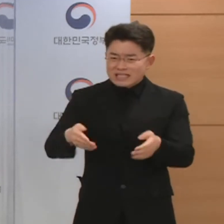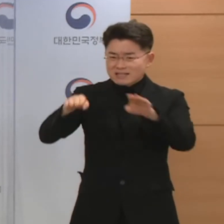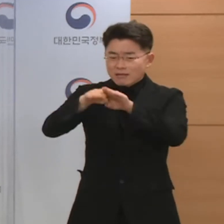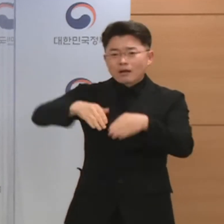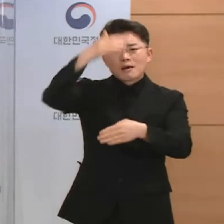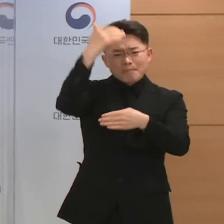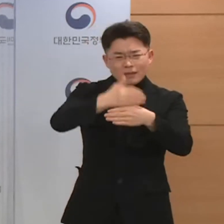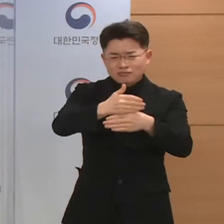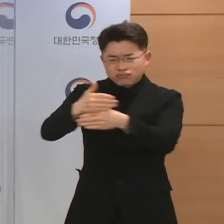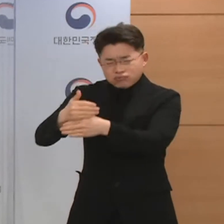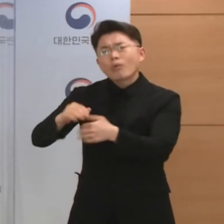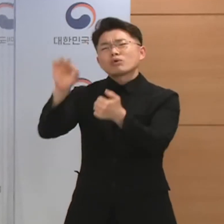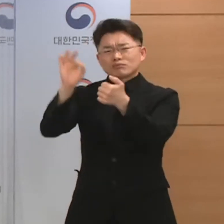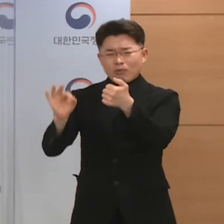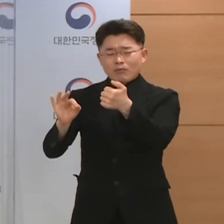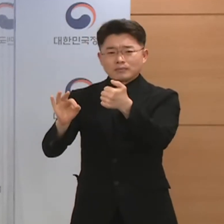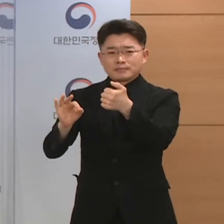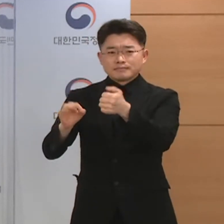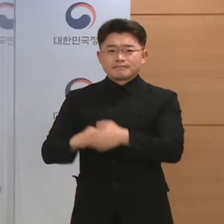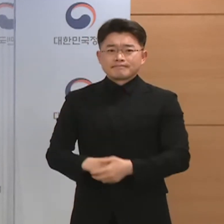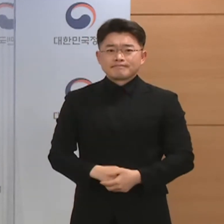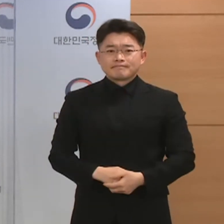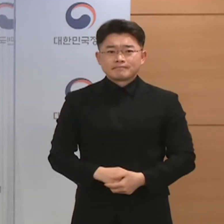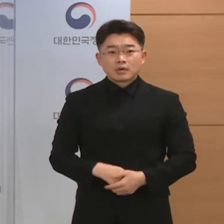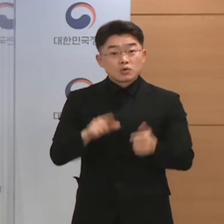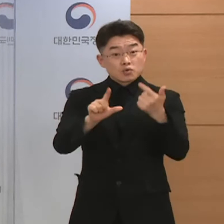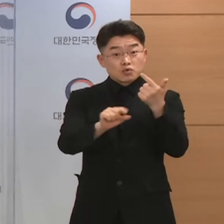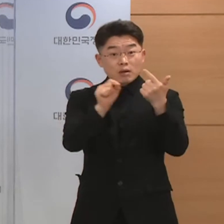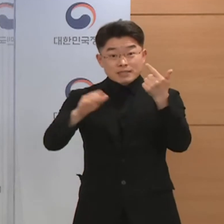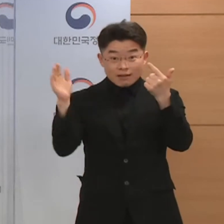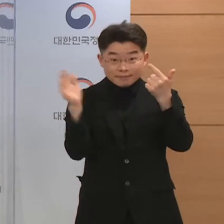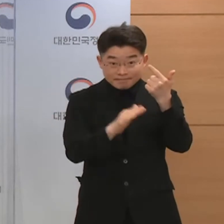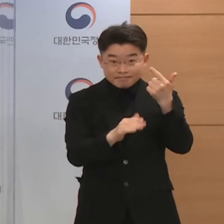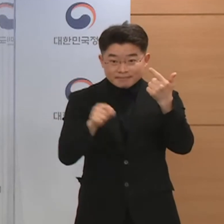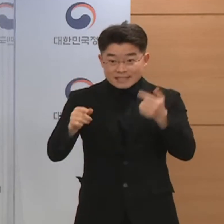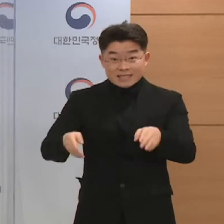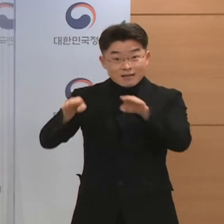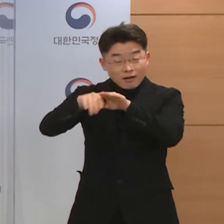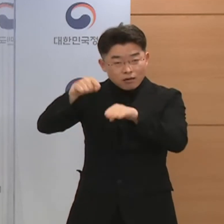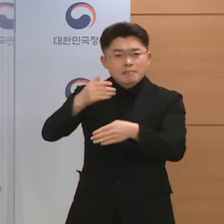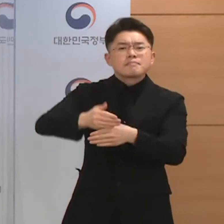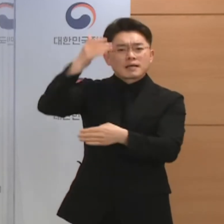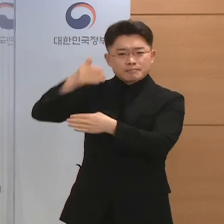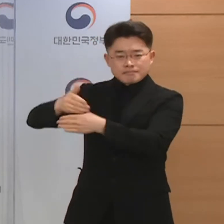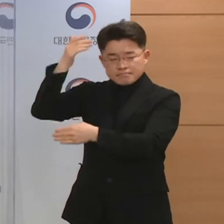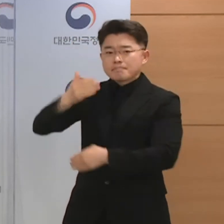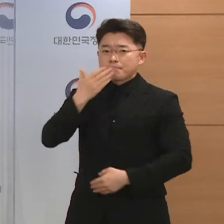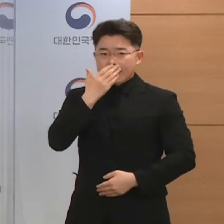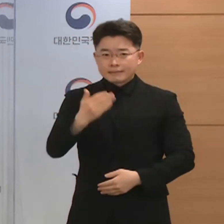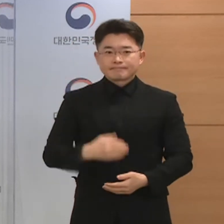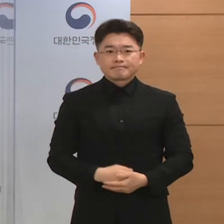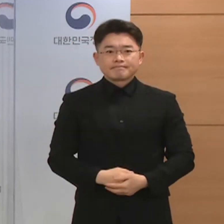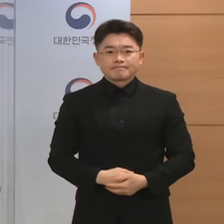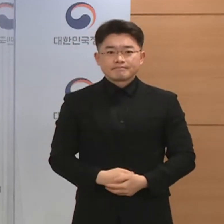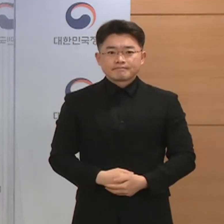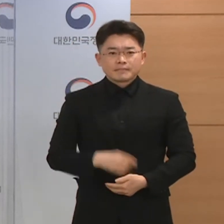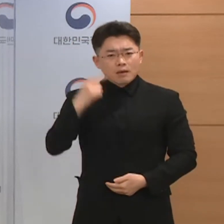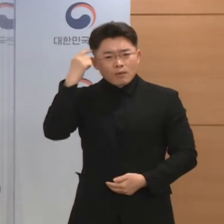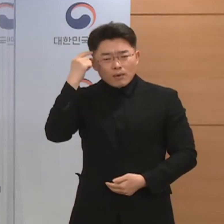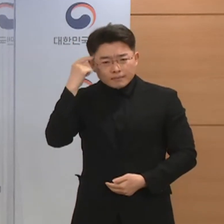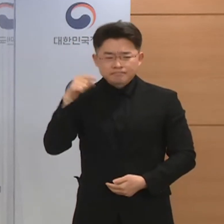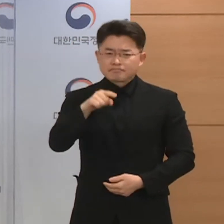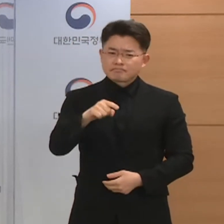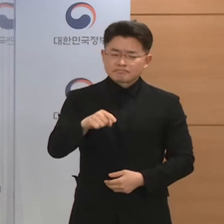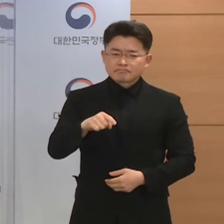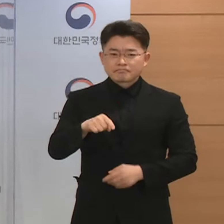때문에 운영을 중단하고 있습니다. 6월부터 이들 시설의 운영을 재개합니다. 지역 감염의 우려가 큰